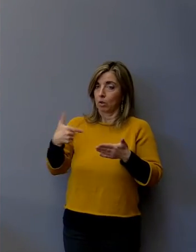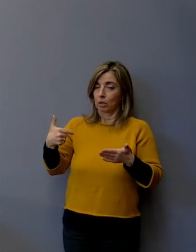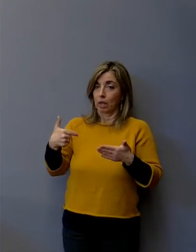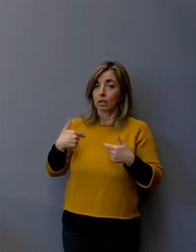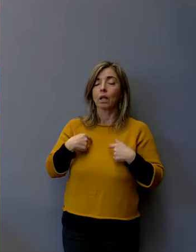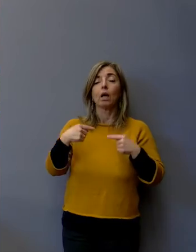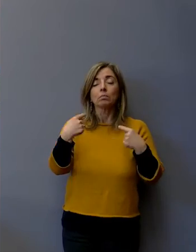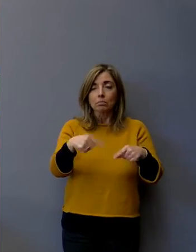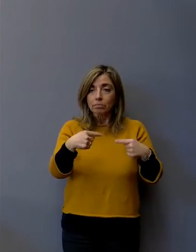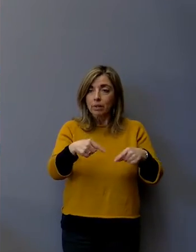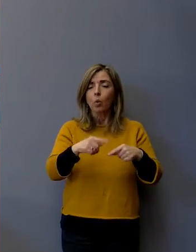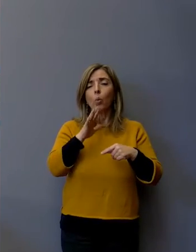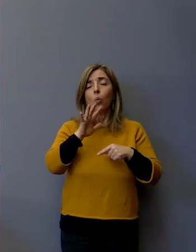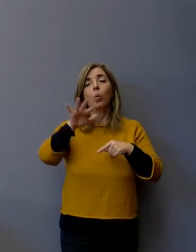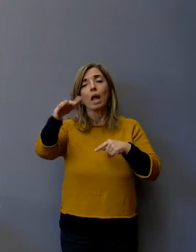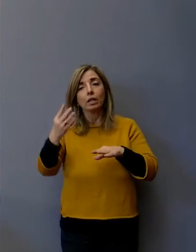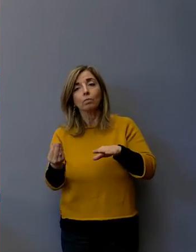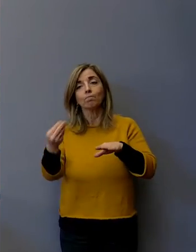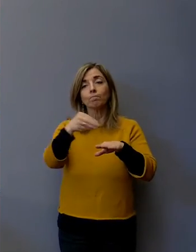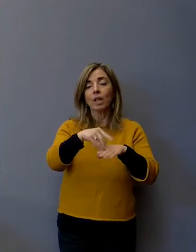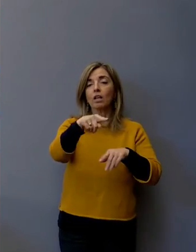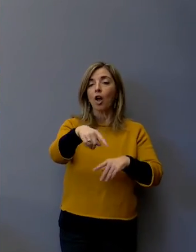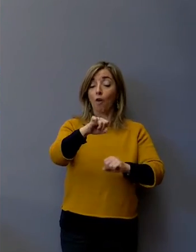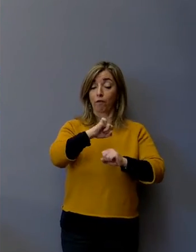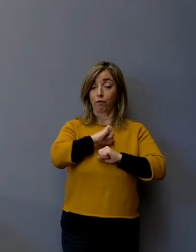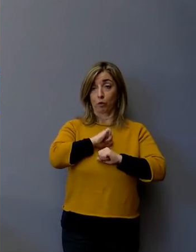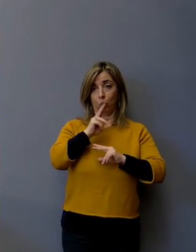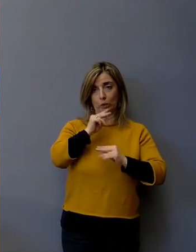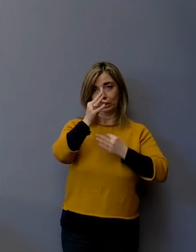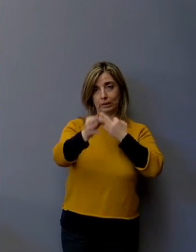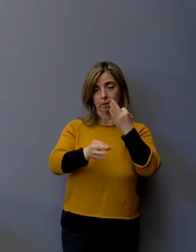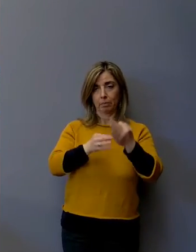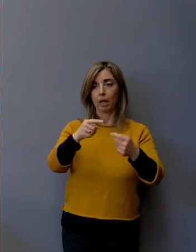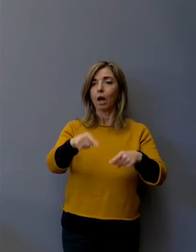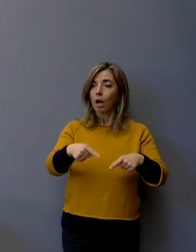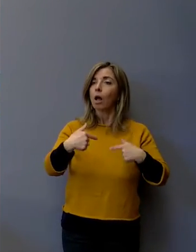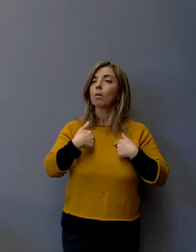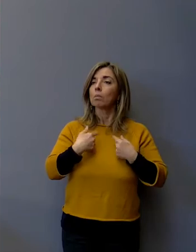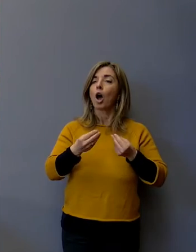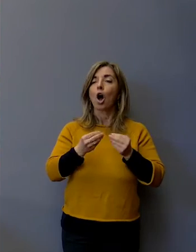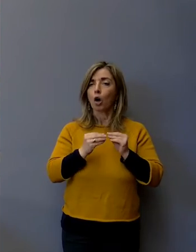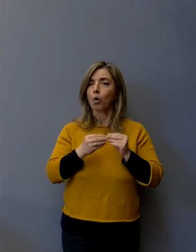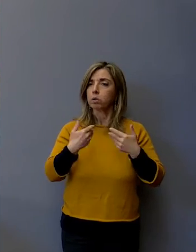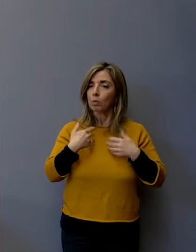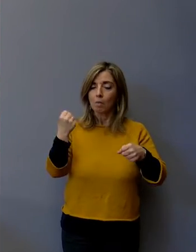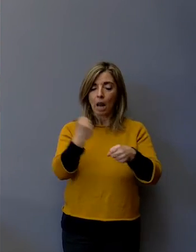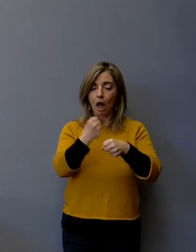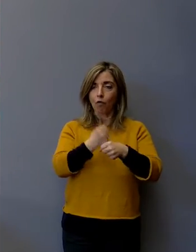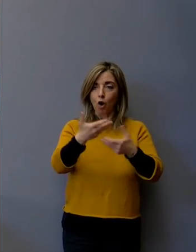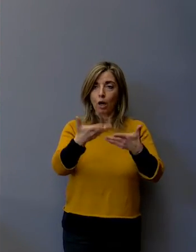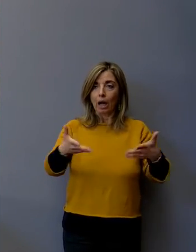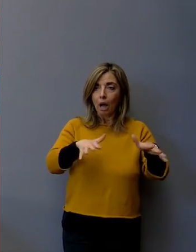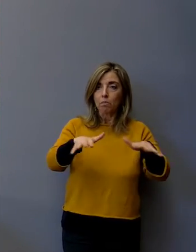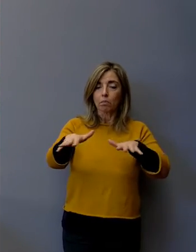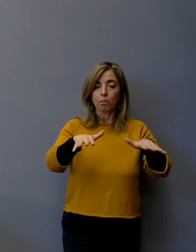parlando ora stiamo guadagnando sul campo è la dimostrazione di questo è stata recentemente le elezioni regione e